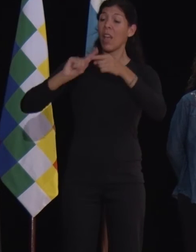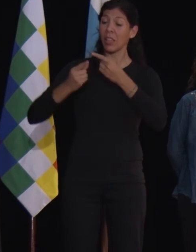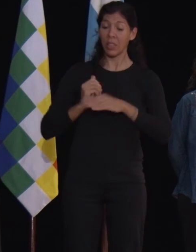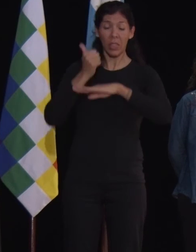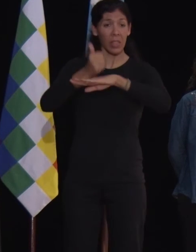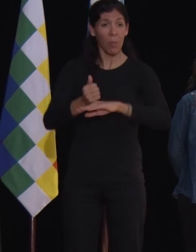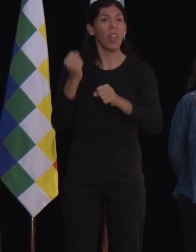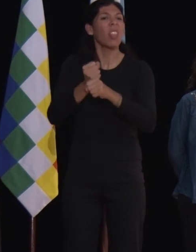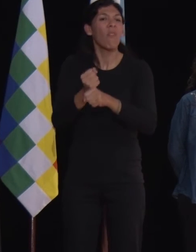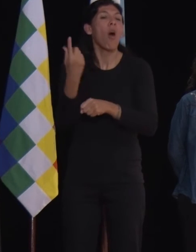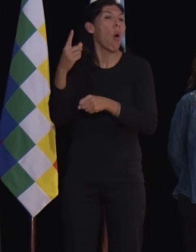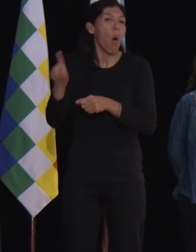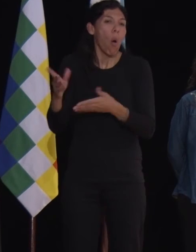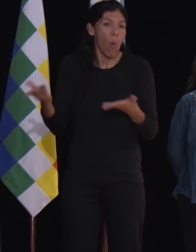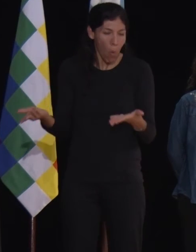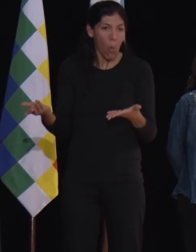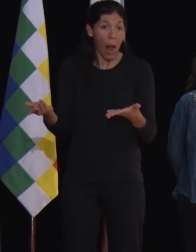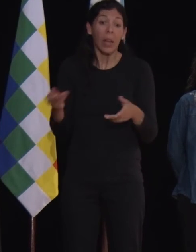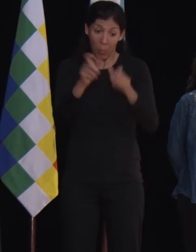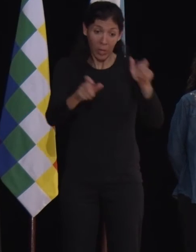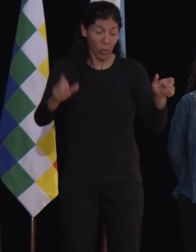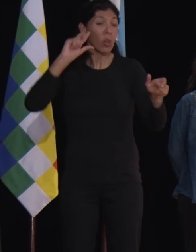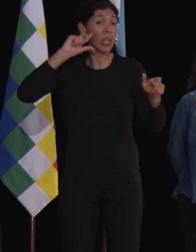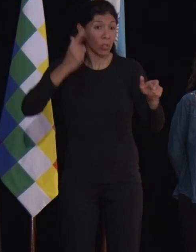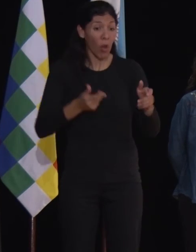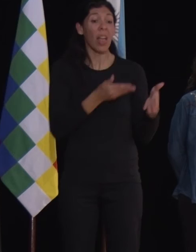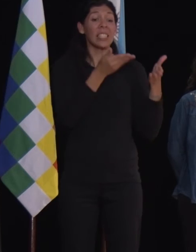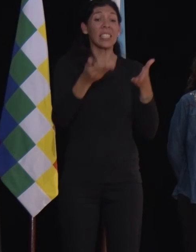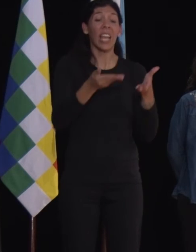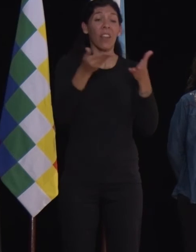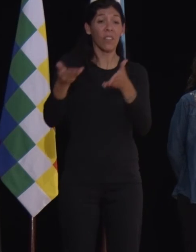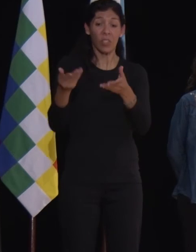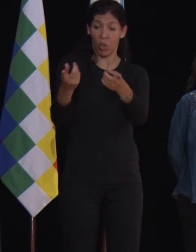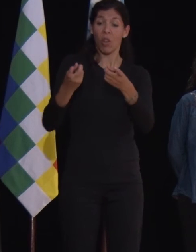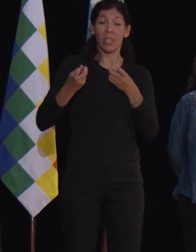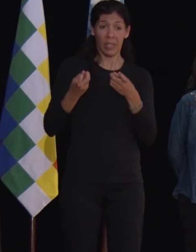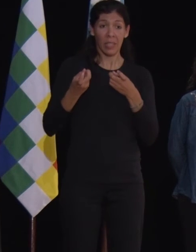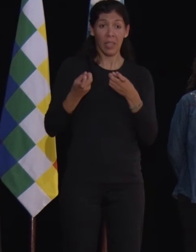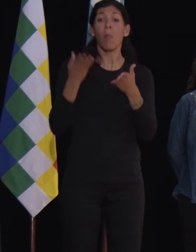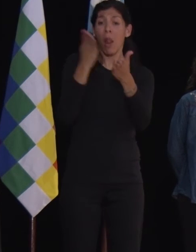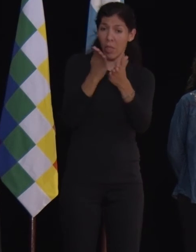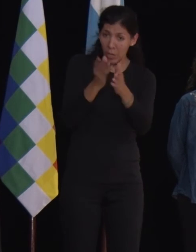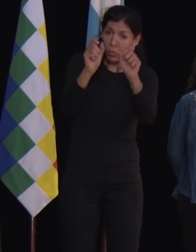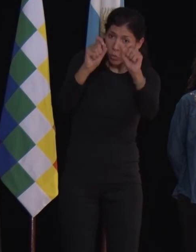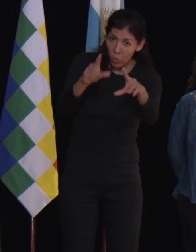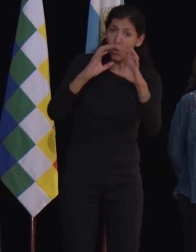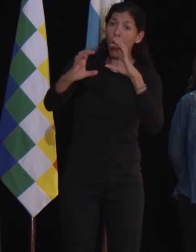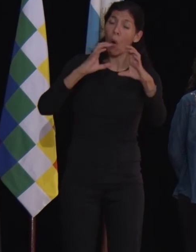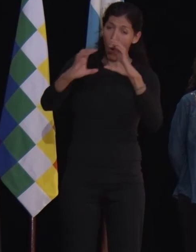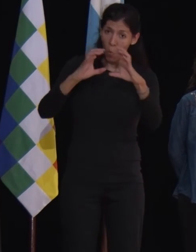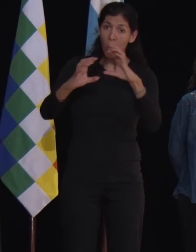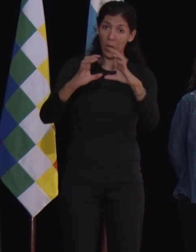es más ni menos que es el servicio que necesitan las personas sordas para que se pueda cumplimentar con su derecho a la comunicación